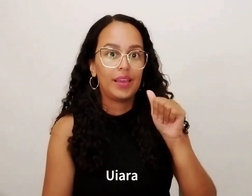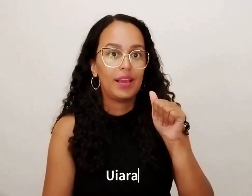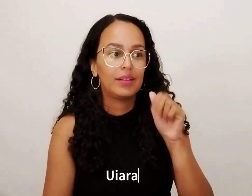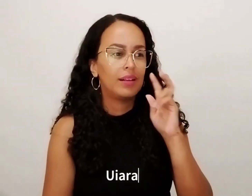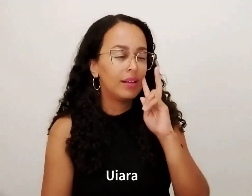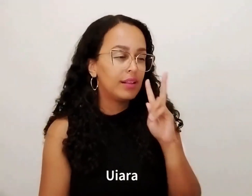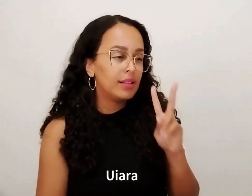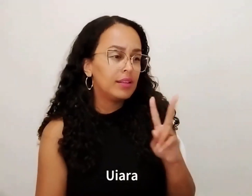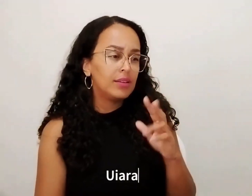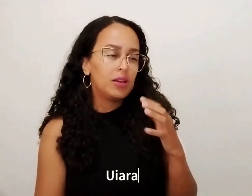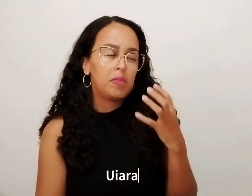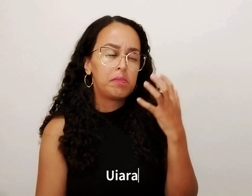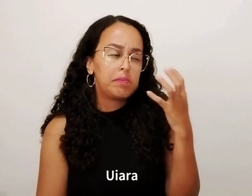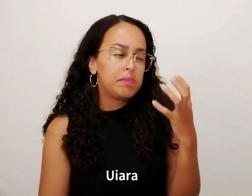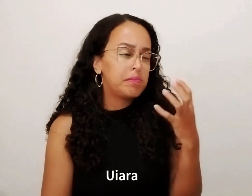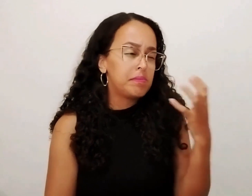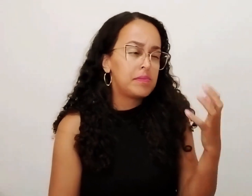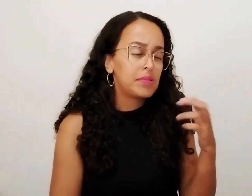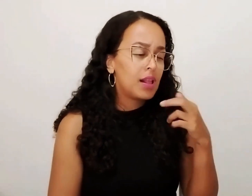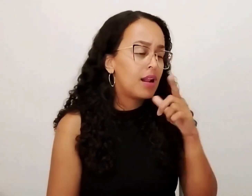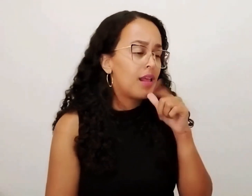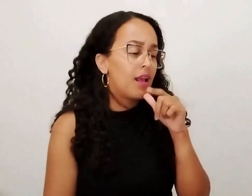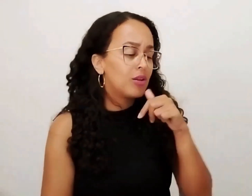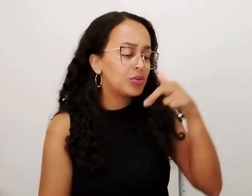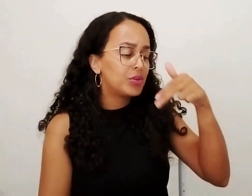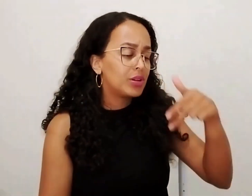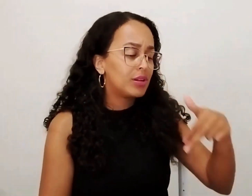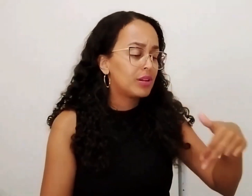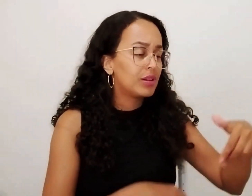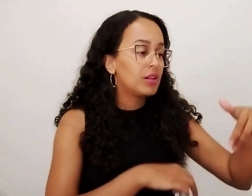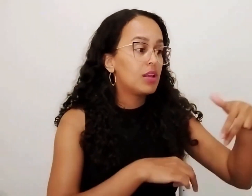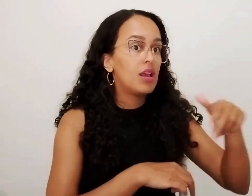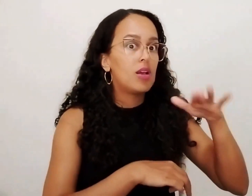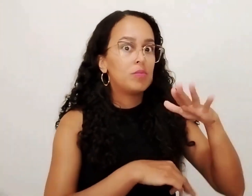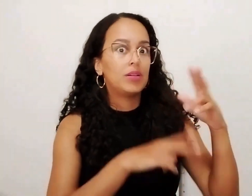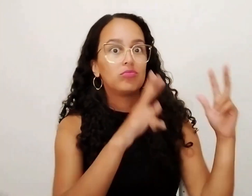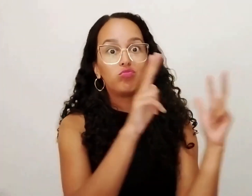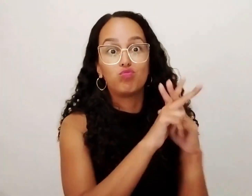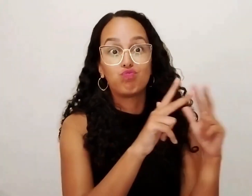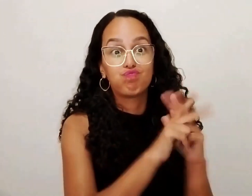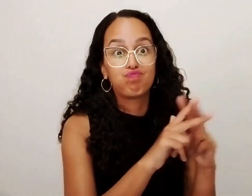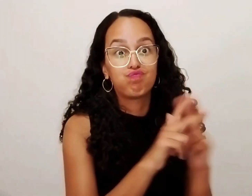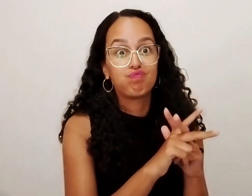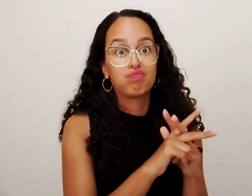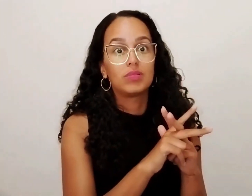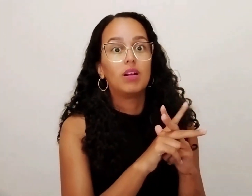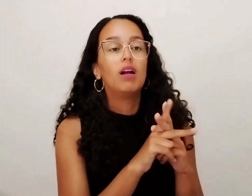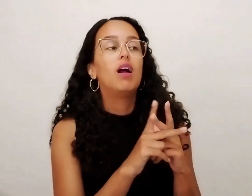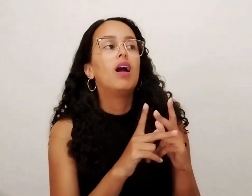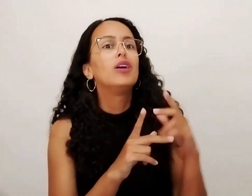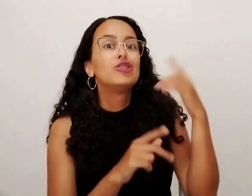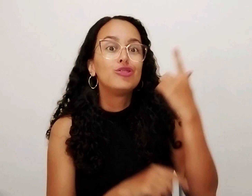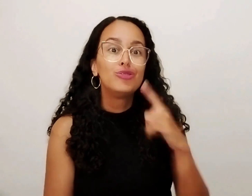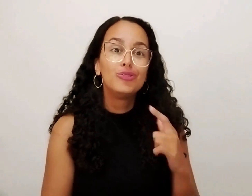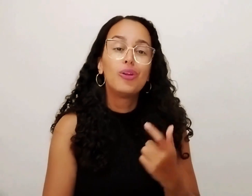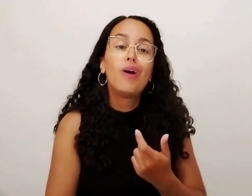a Muiraquitã. Sozinho e sem o talismã, Macunaíma resolve subir aos céus e